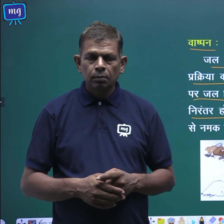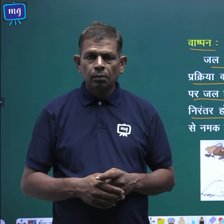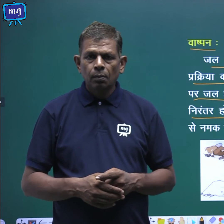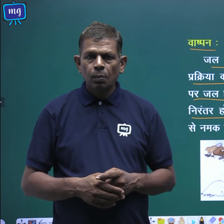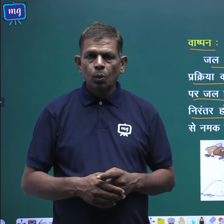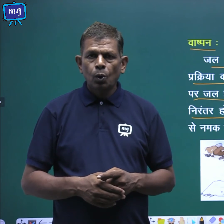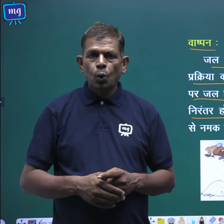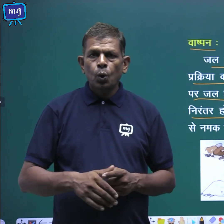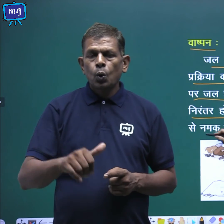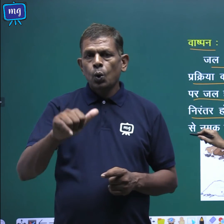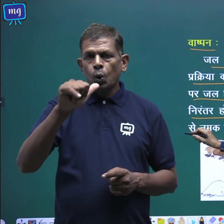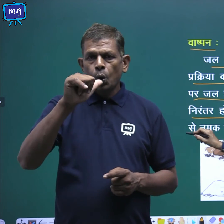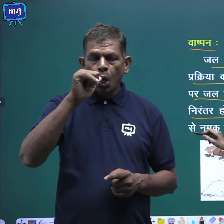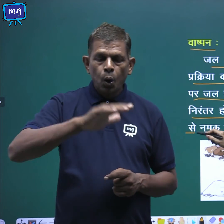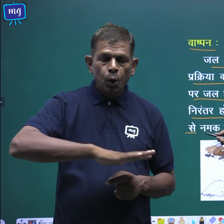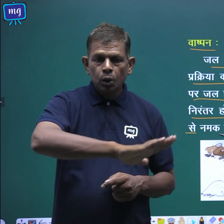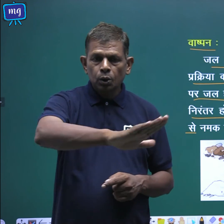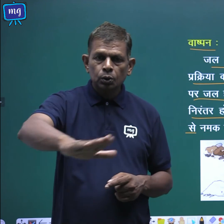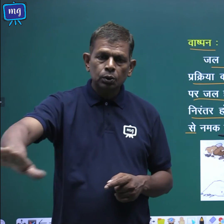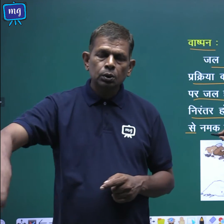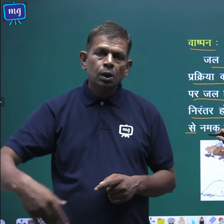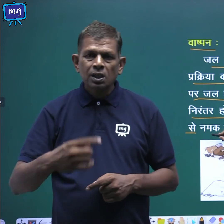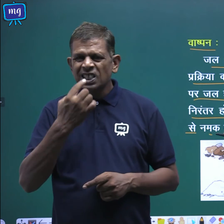समुद्र जल से नमक